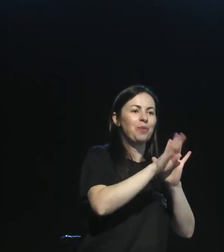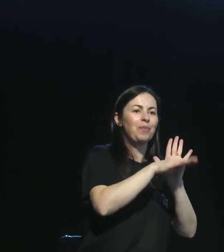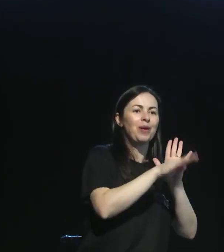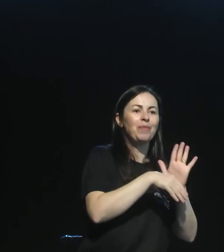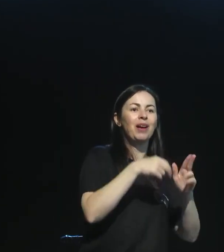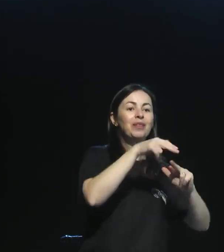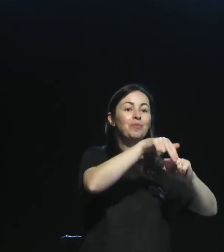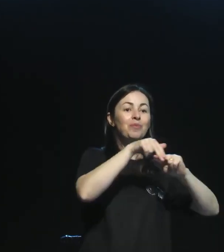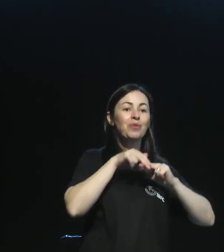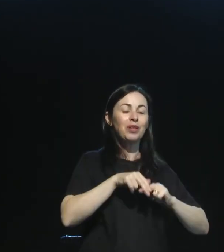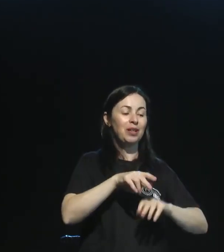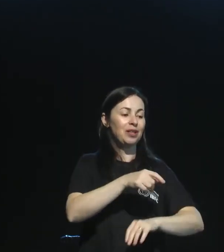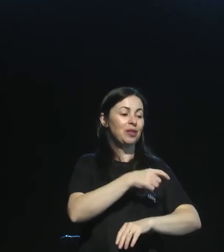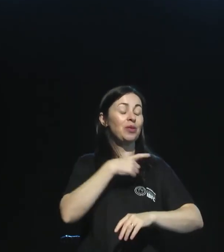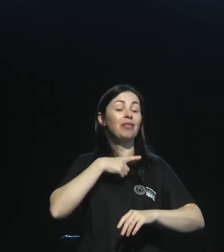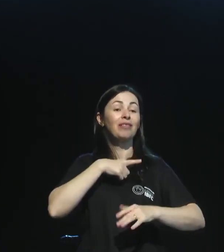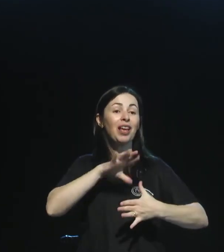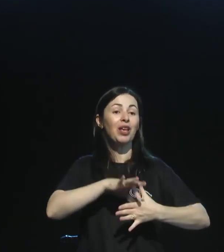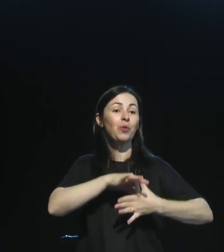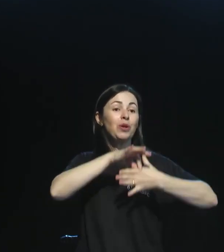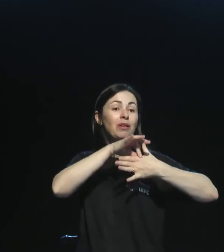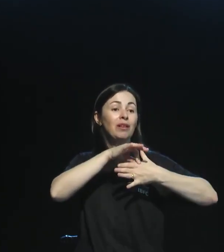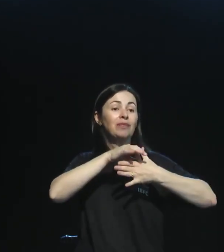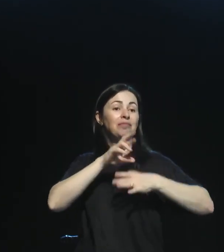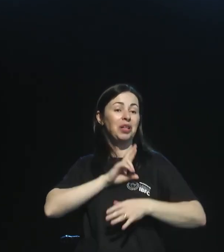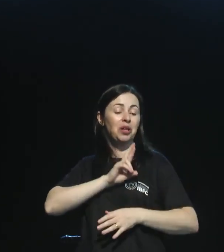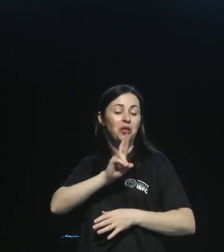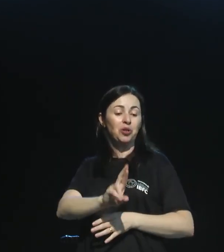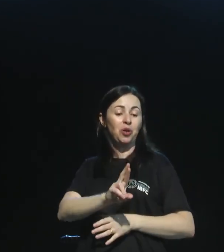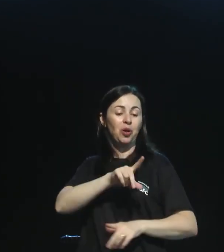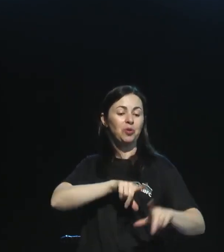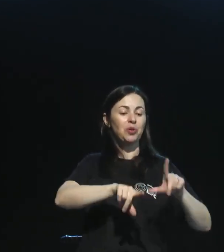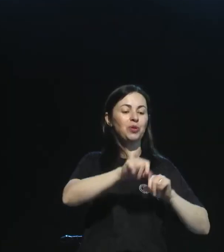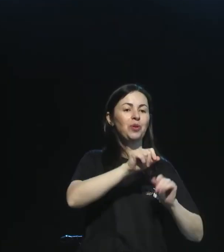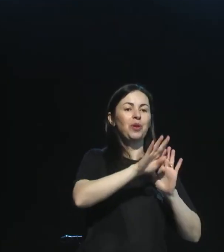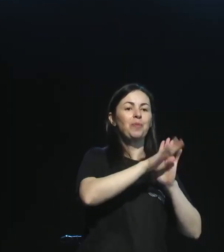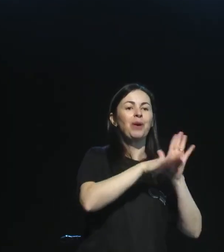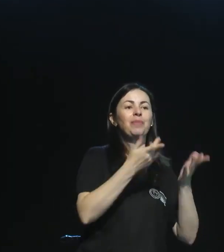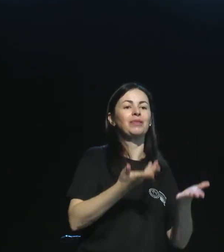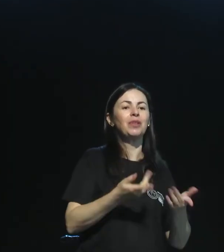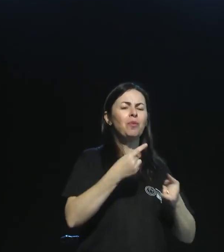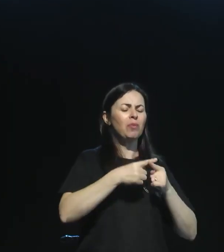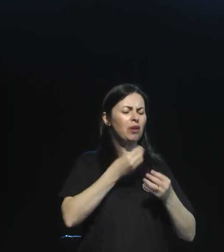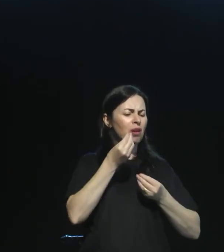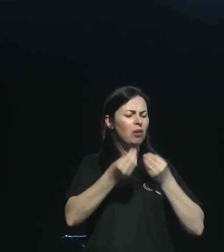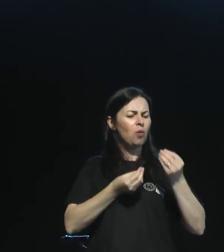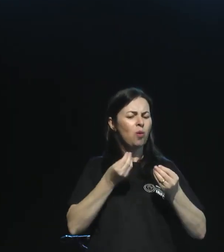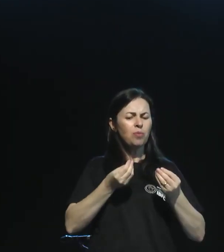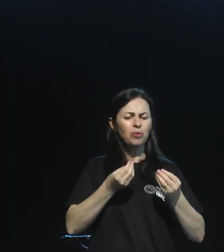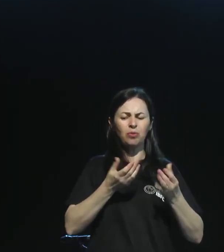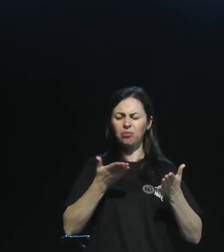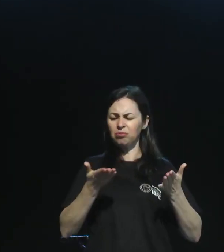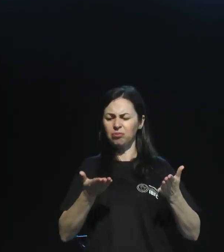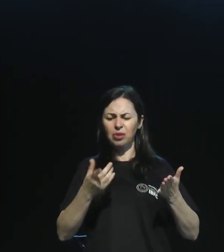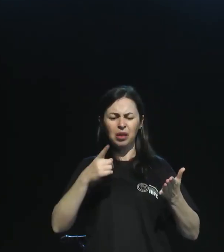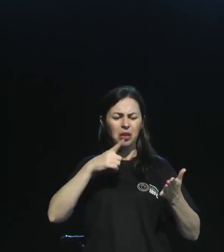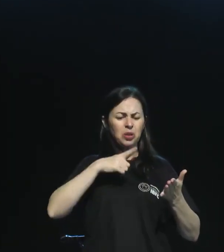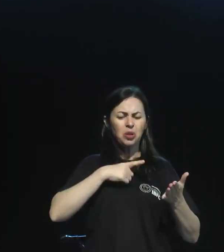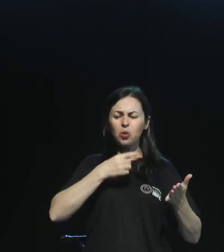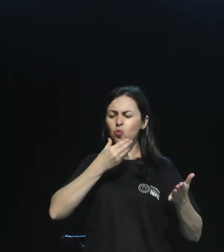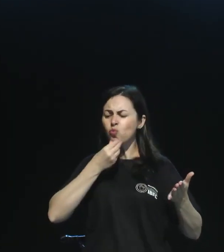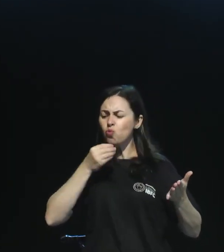preferiram Barrabás. A gente diz: como pode escolher um homem bom, que curava,